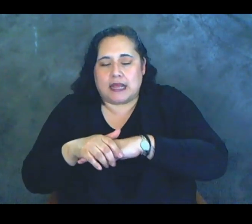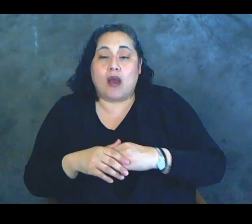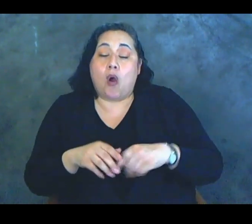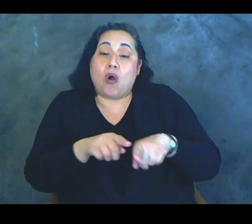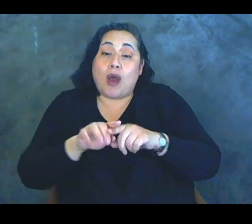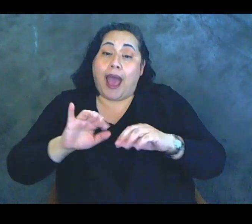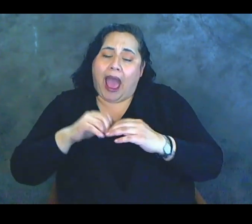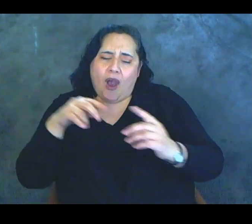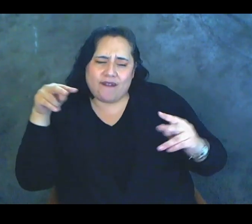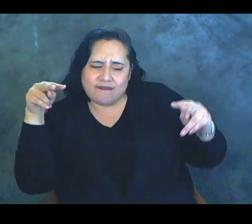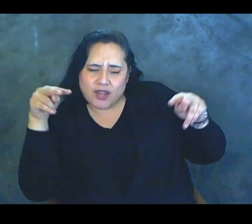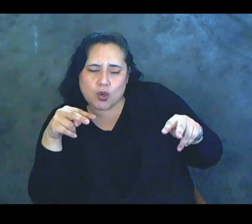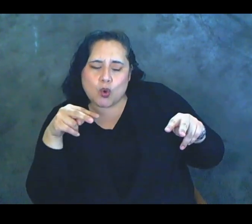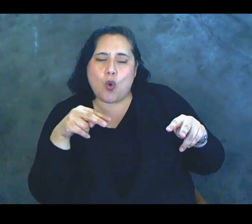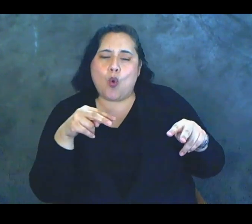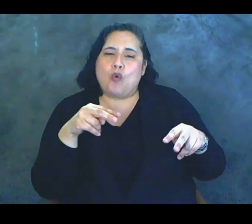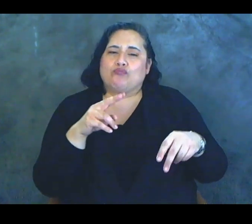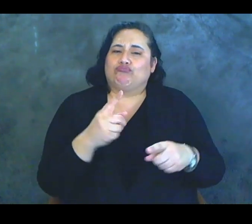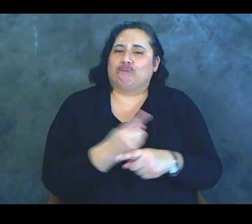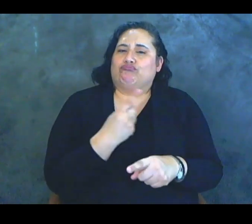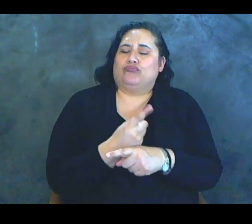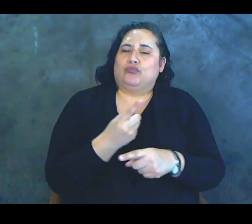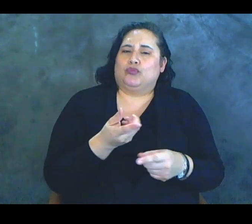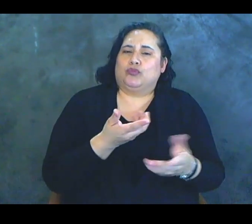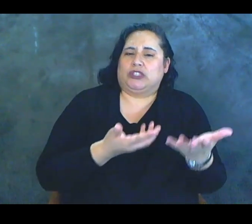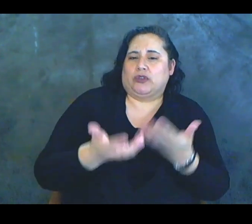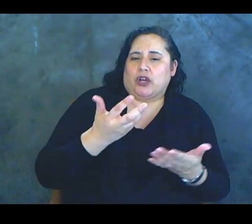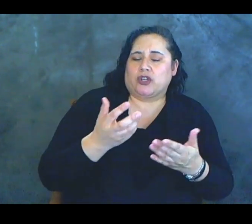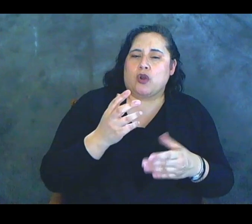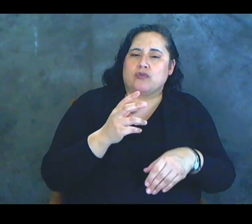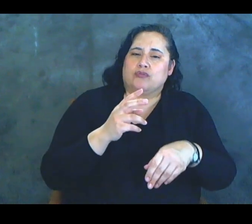interacción entre el sordo y el oyente.